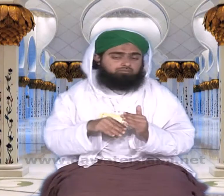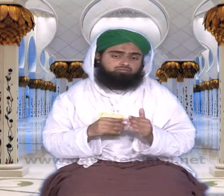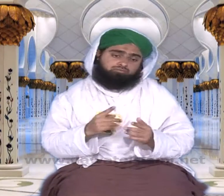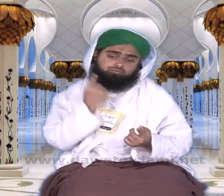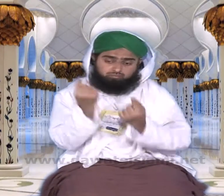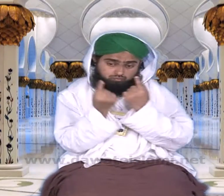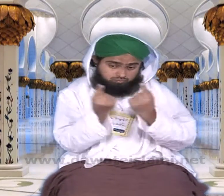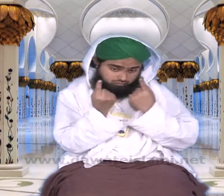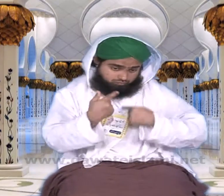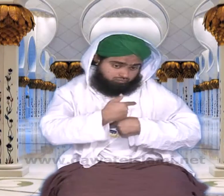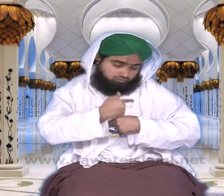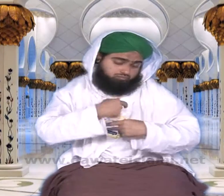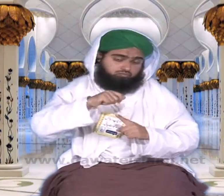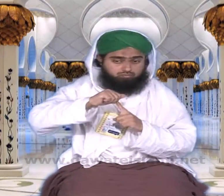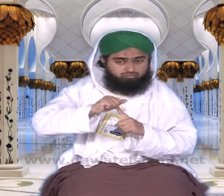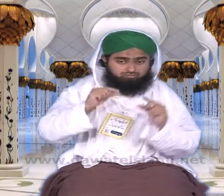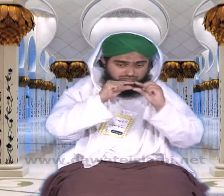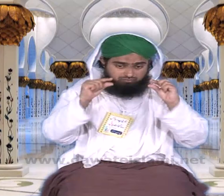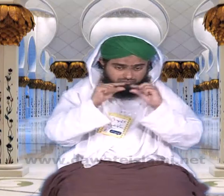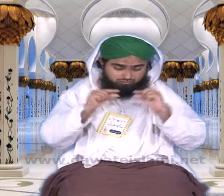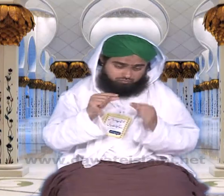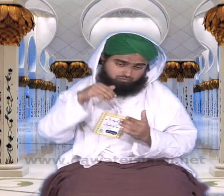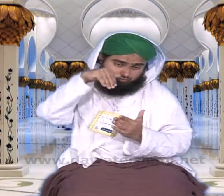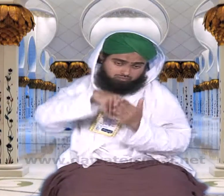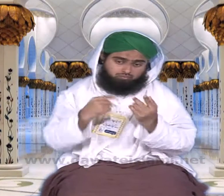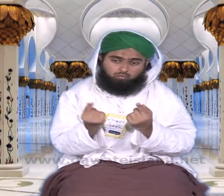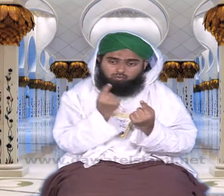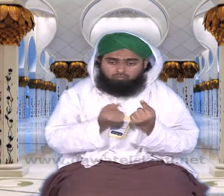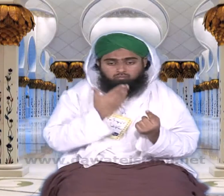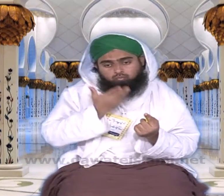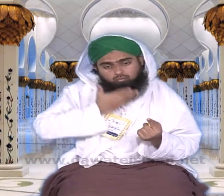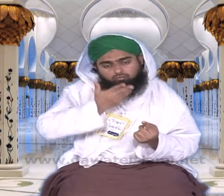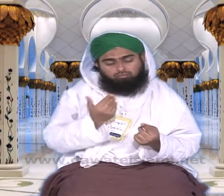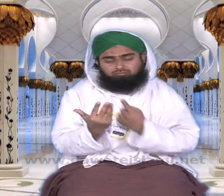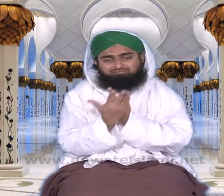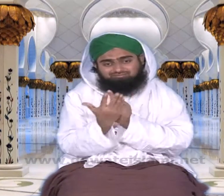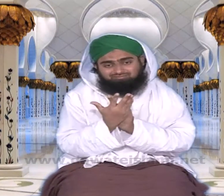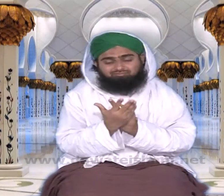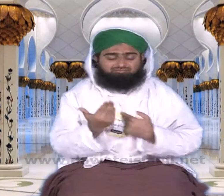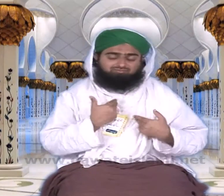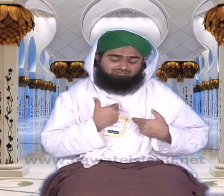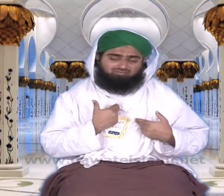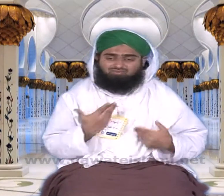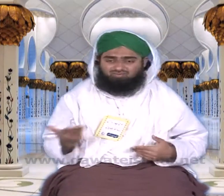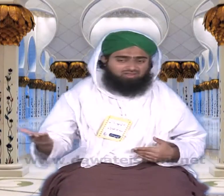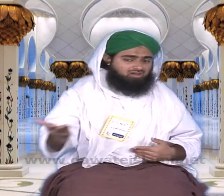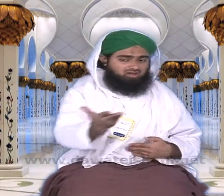اپنے اندر عبرت لیے ہوئے ہر ہر سطر ہمیں پکار پکار کر کہہ رہی ہے